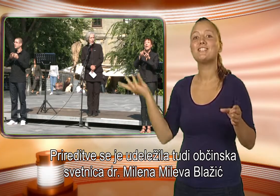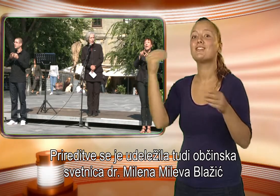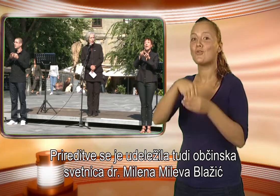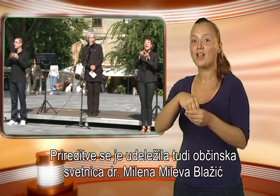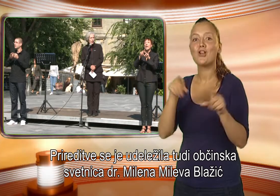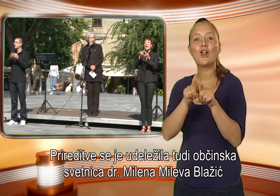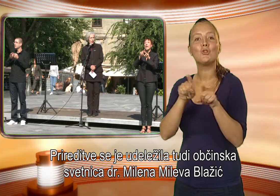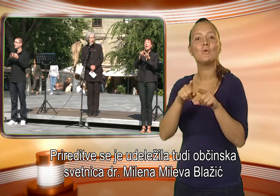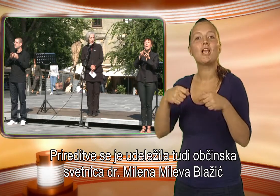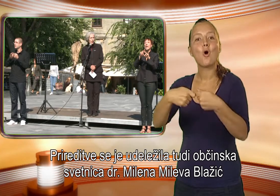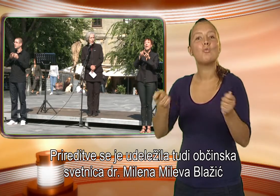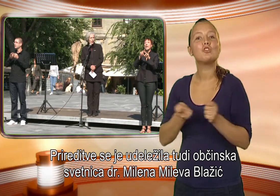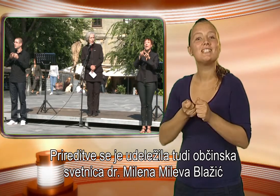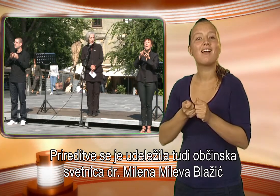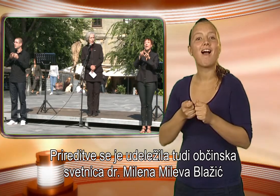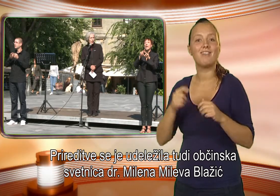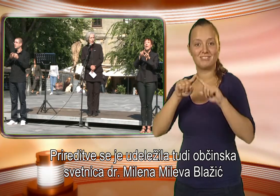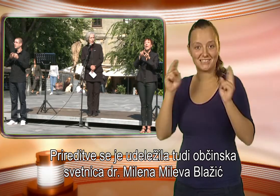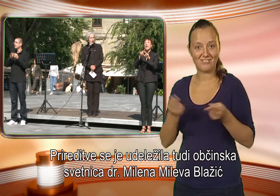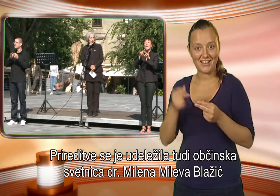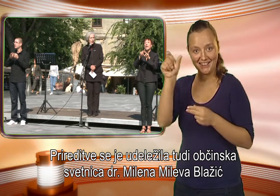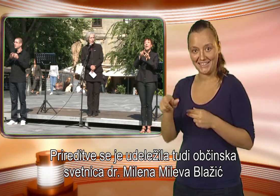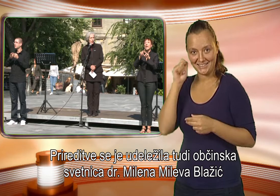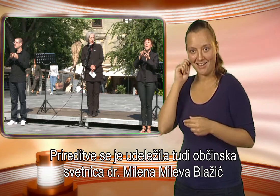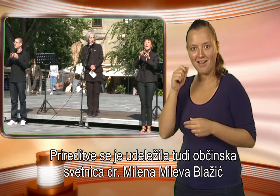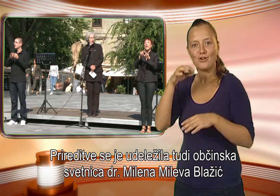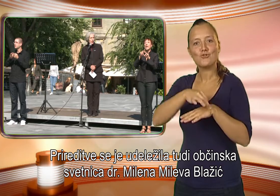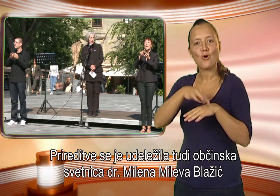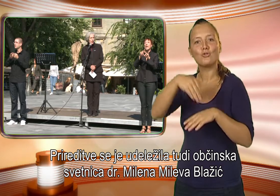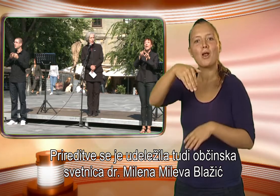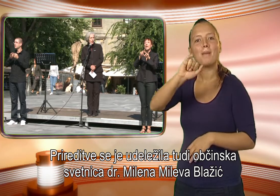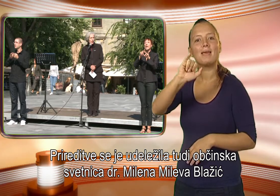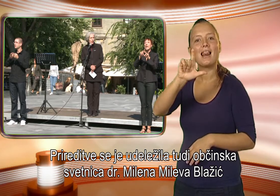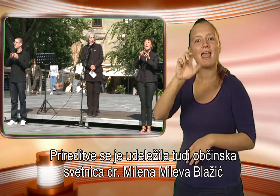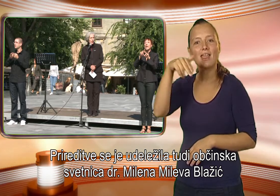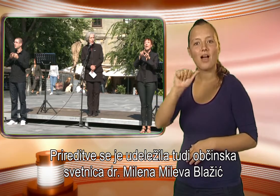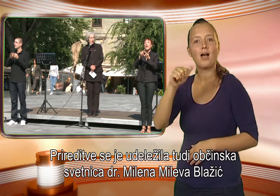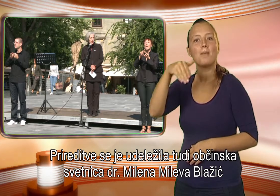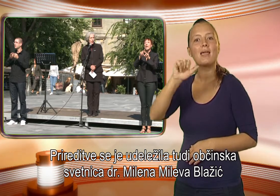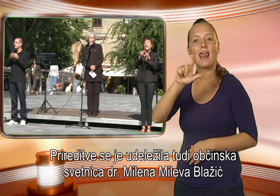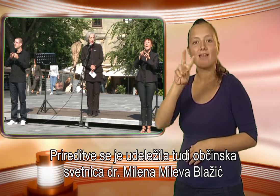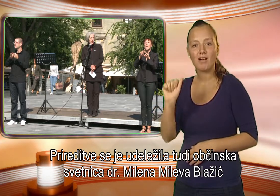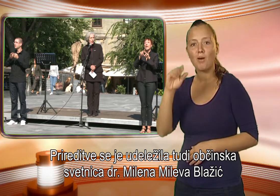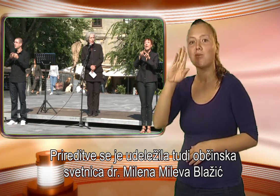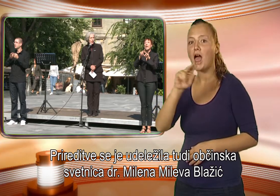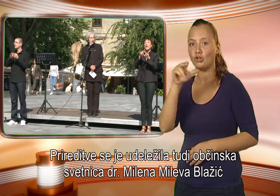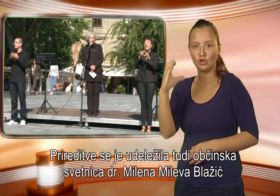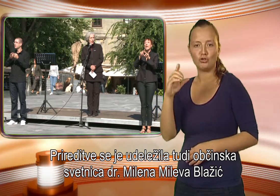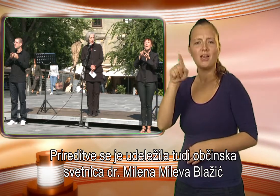se je udeležila tudi občinska svetnica, doktorica Milena Mileva Blažić, in zbrane na kratko